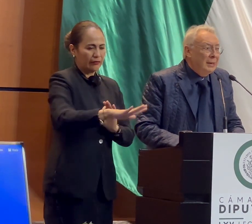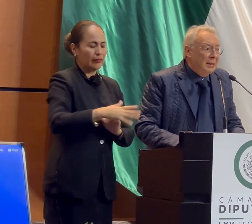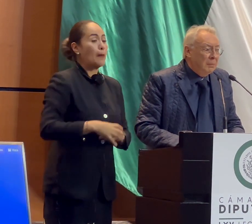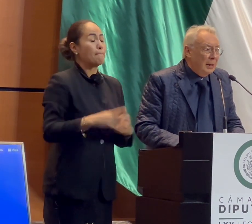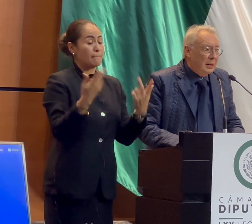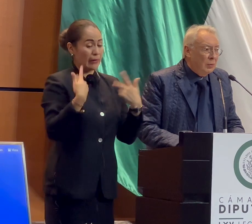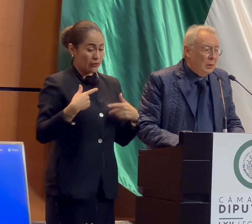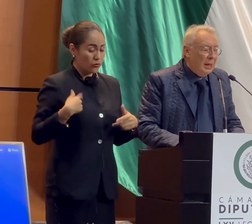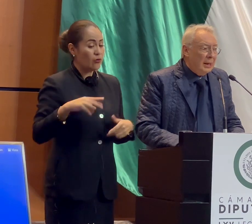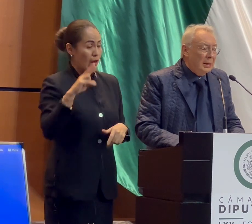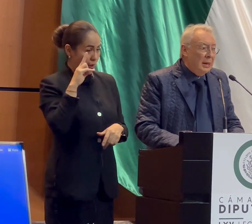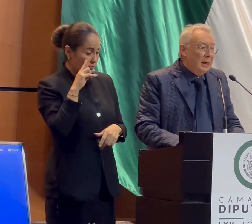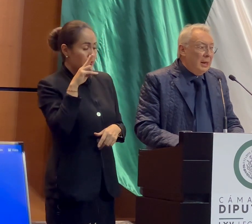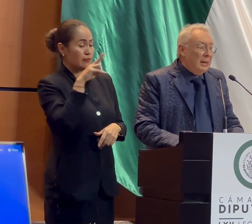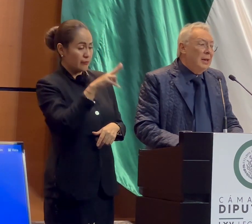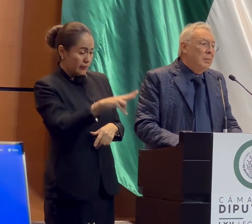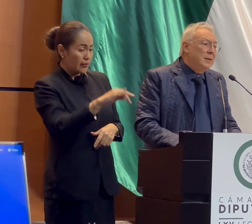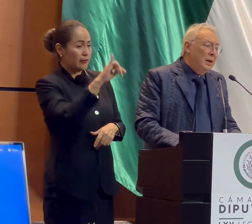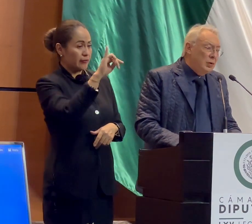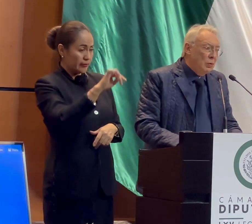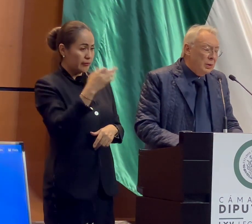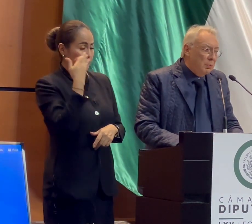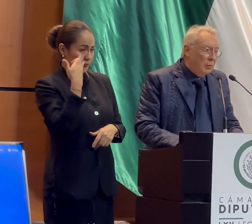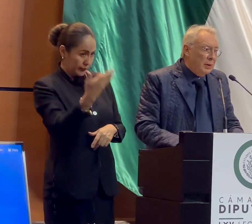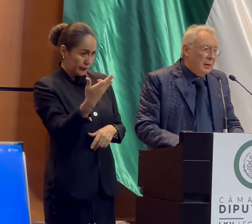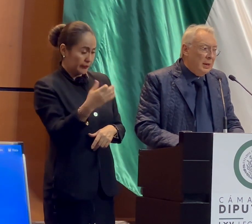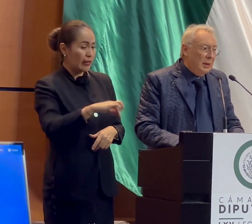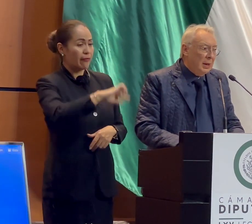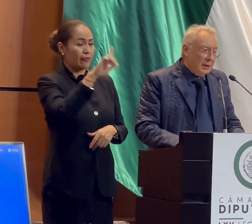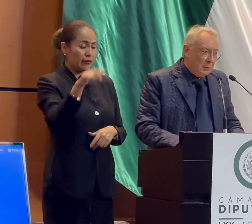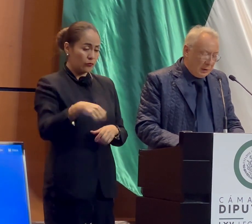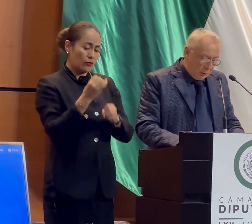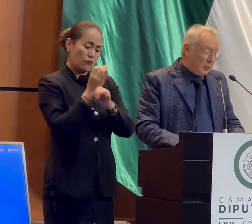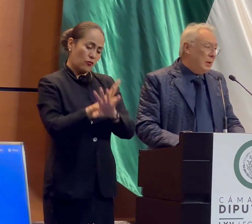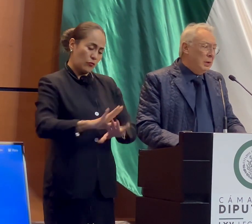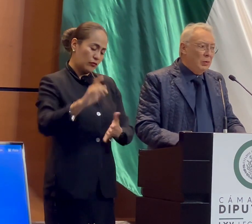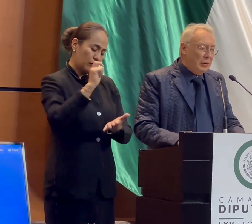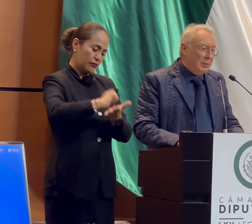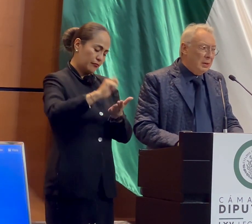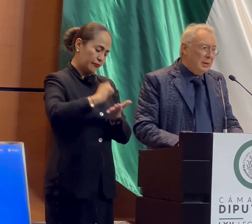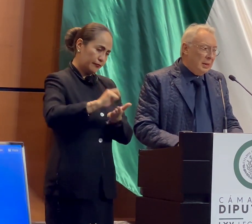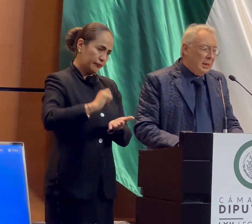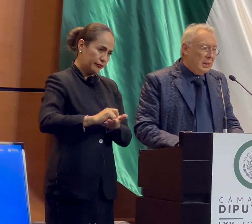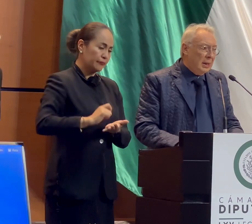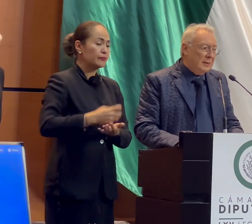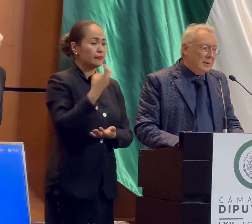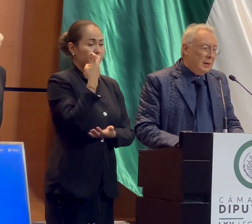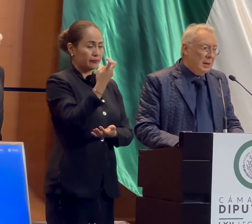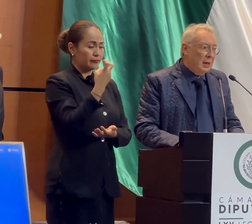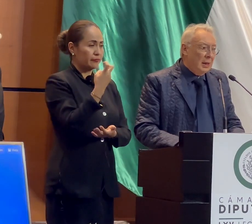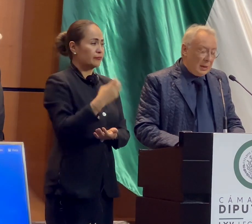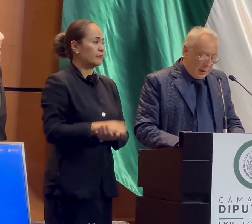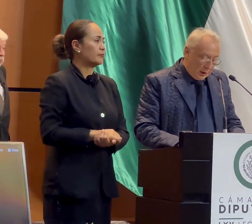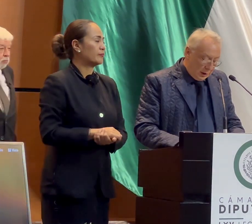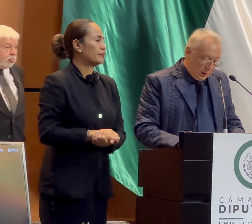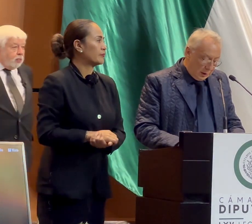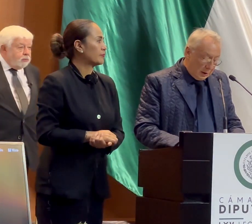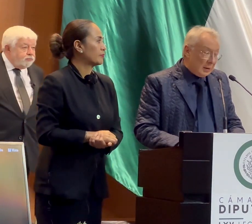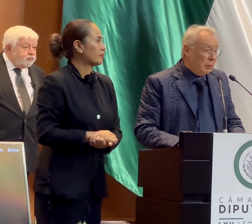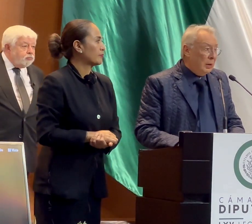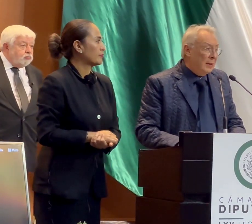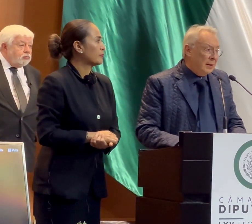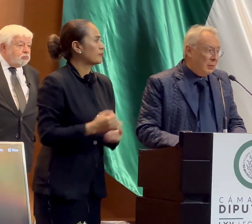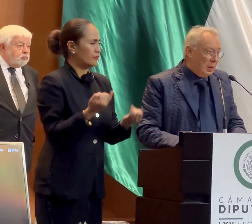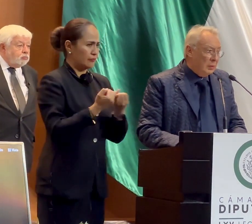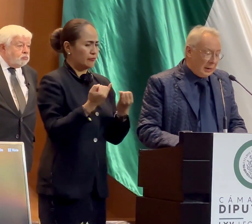la gente en particular y además se hizo un reporte al respecto. Esto también lo deben de tener